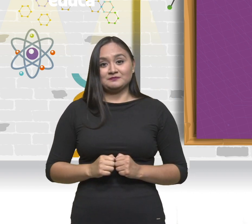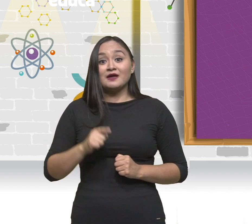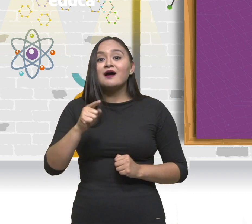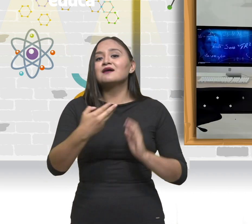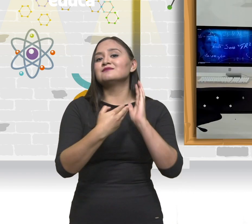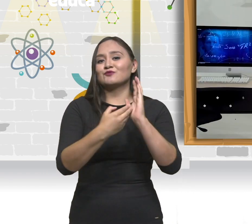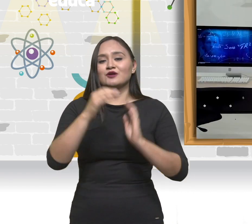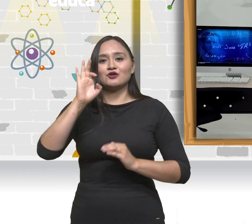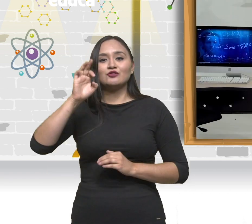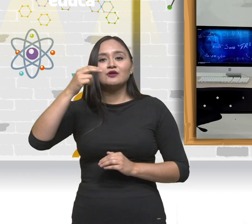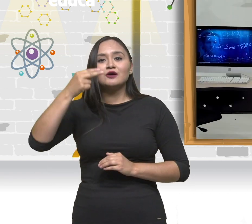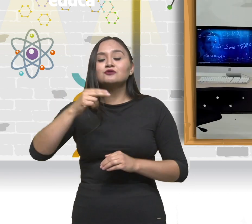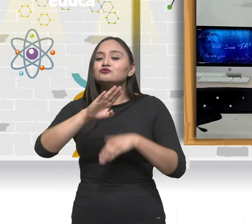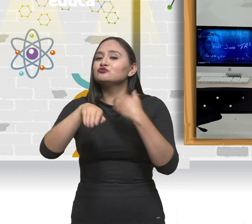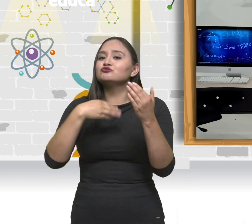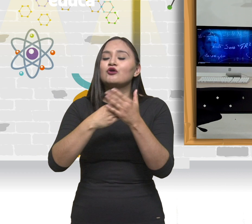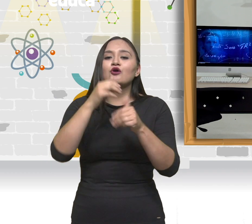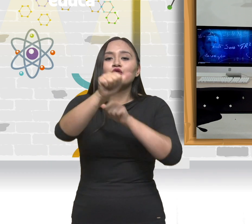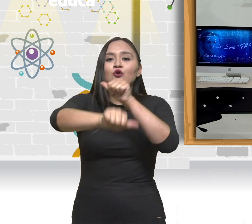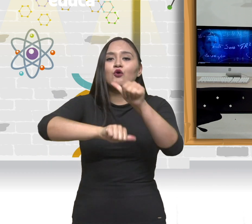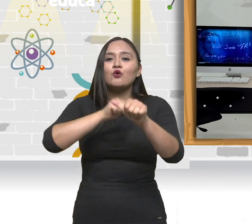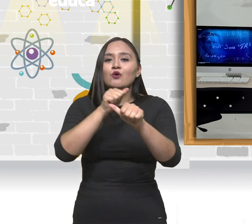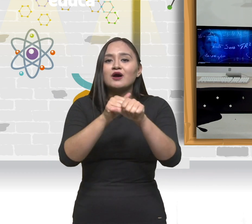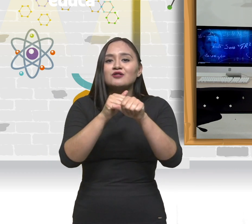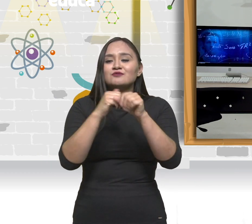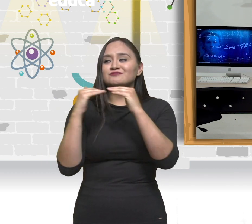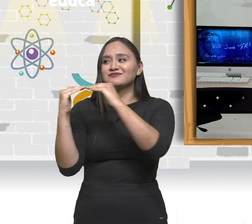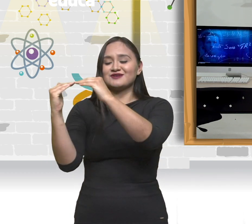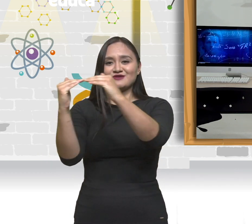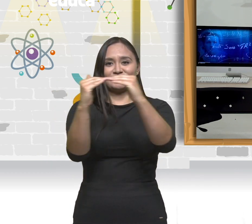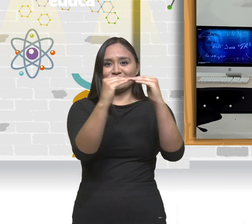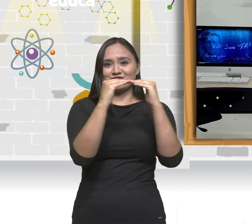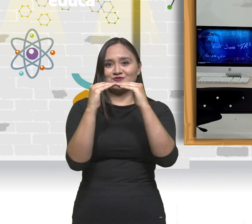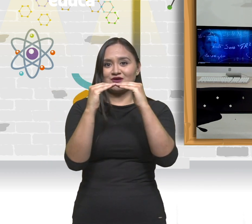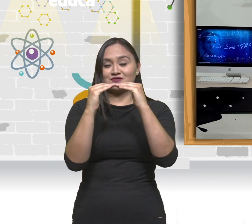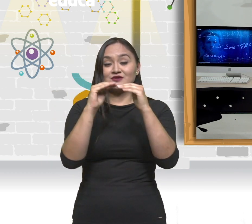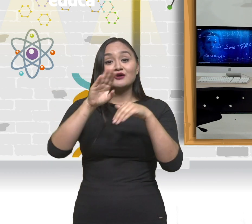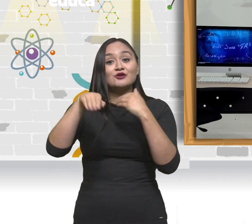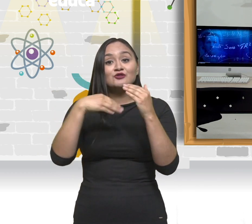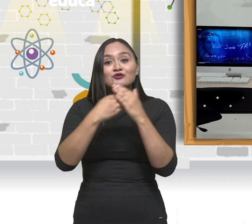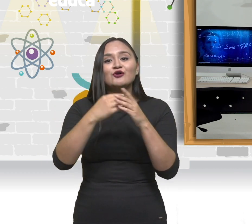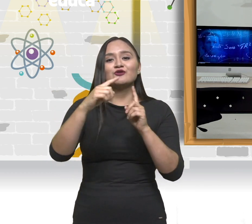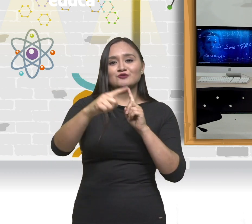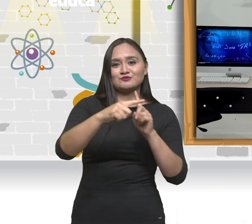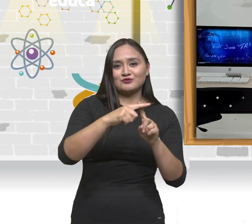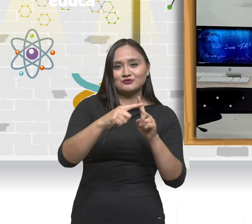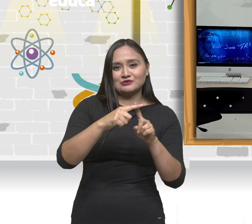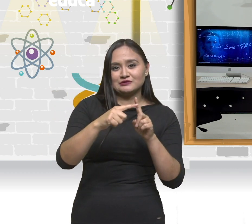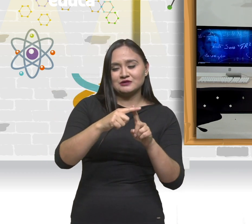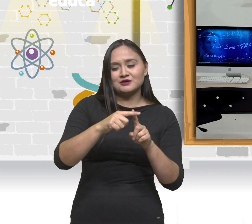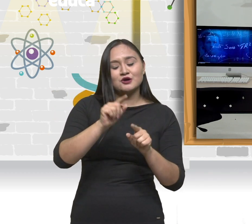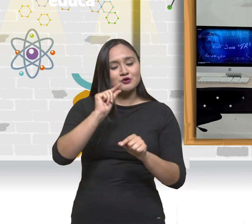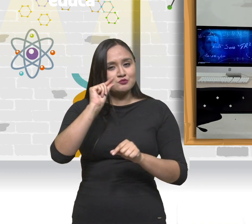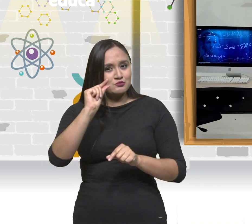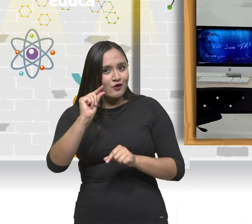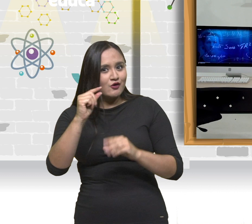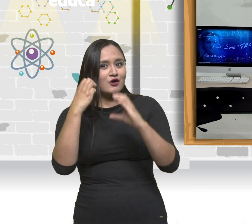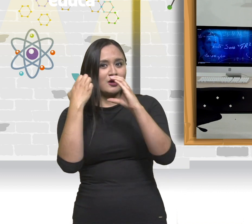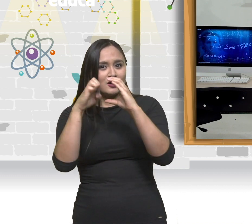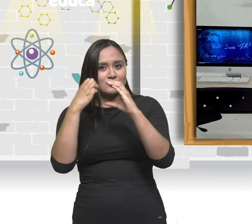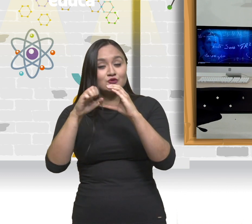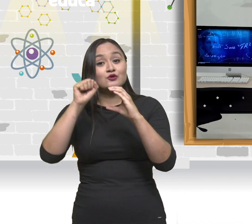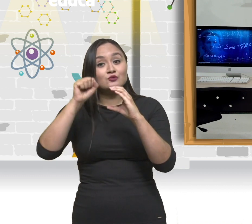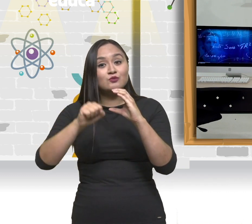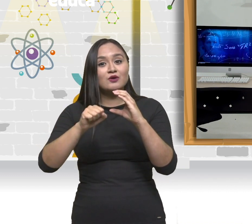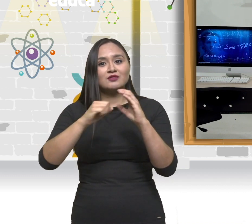pudín. En el modelo de Thomson, todos los átomos son uniformes, tienen una carga positiva y una serie de